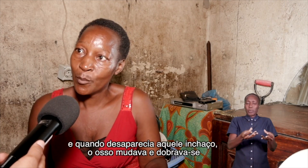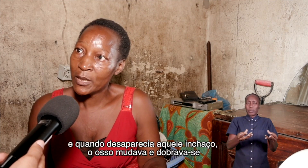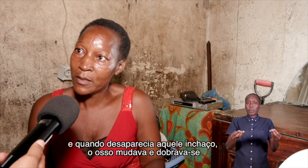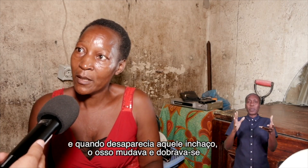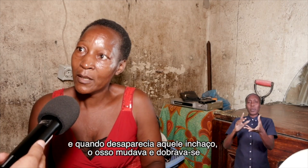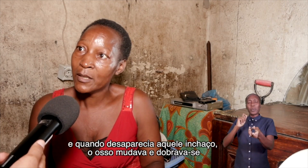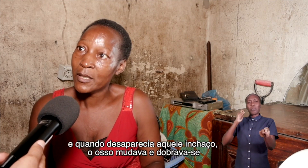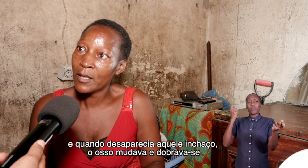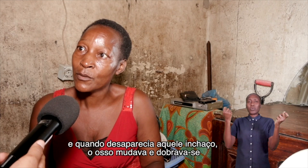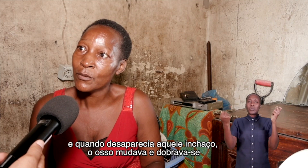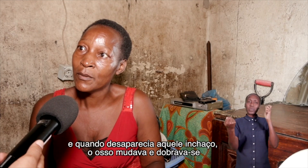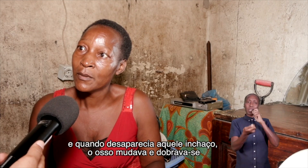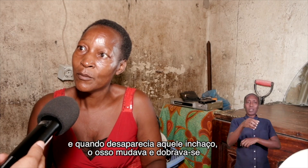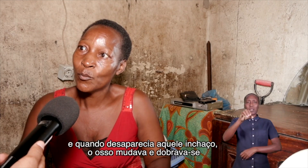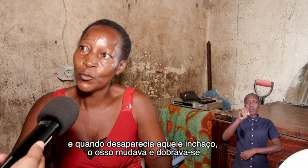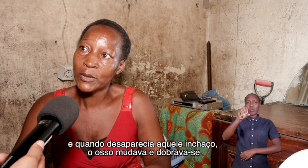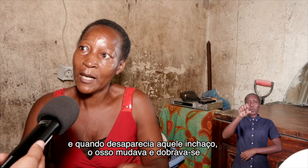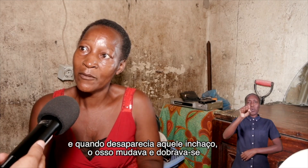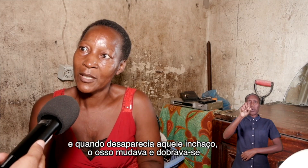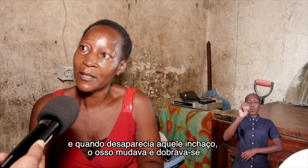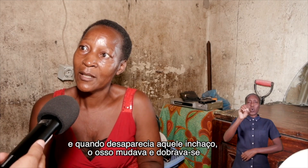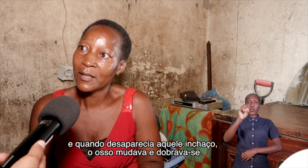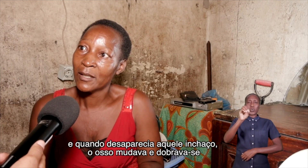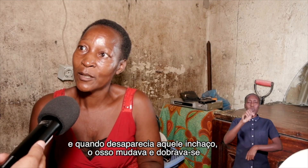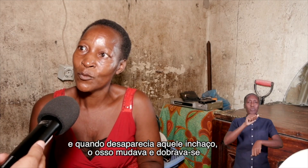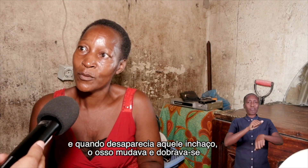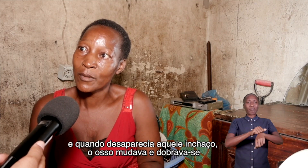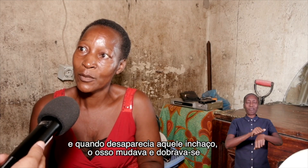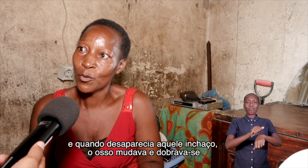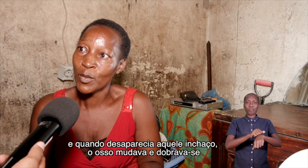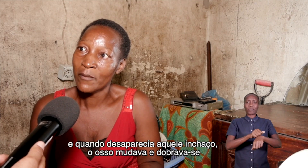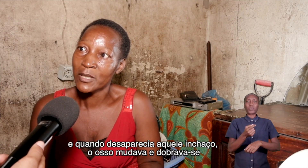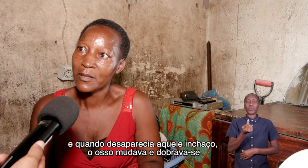desaparecia aquele inchaço, mudava. Aquilo osso aí, dobrava-se.